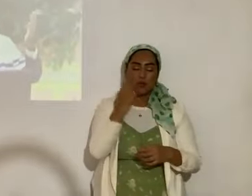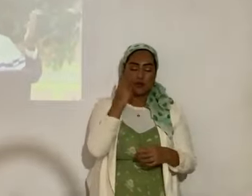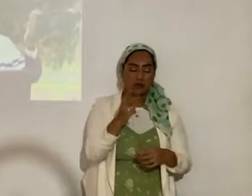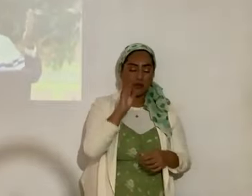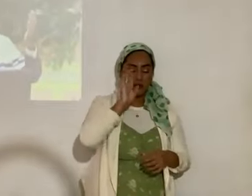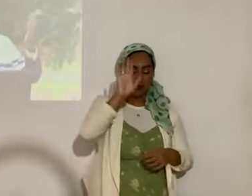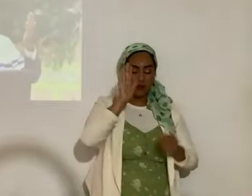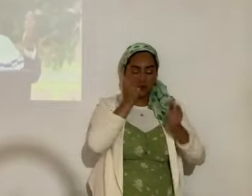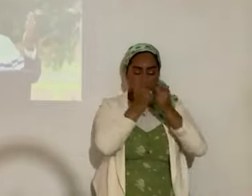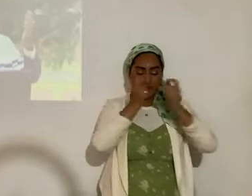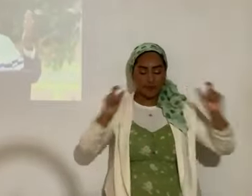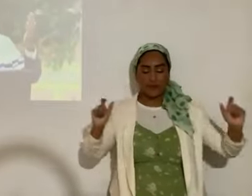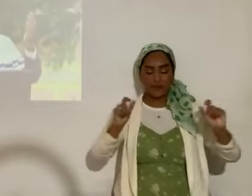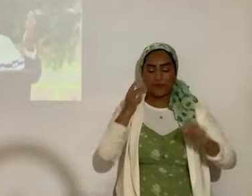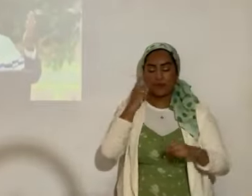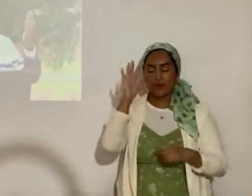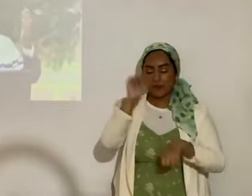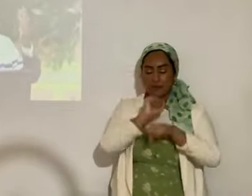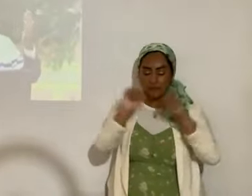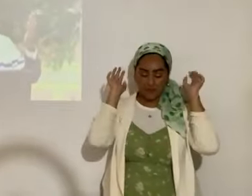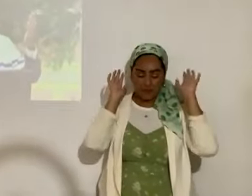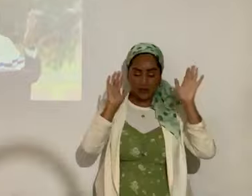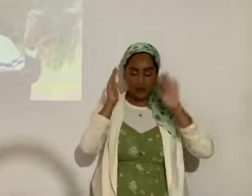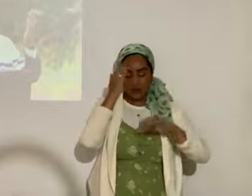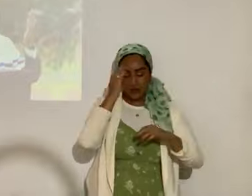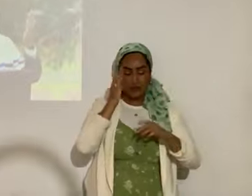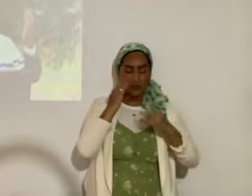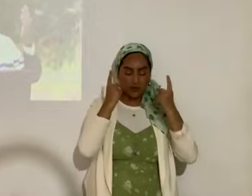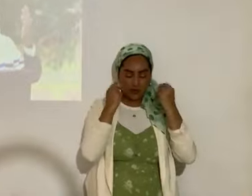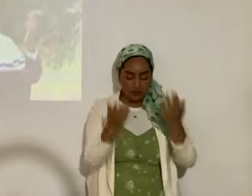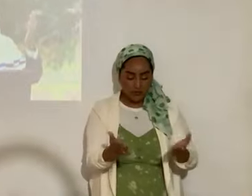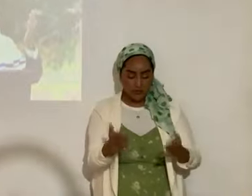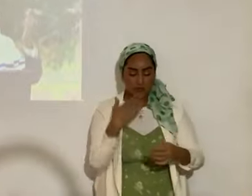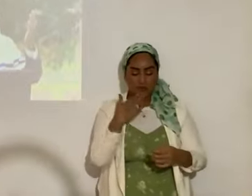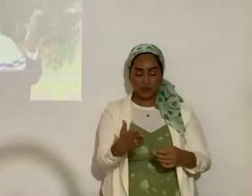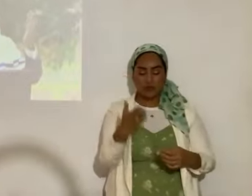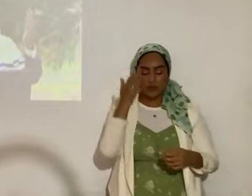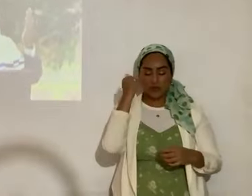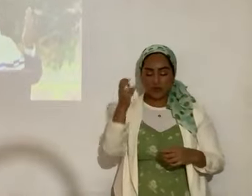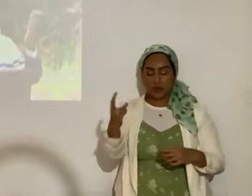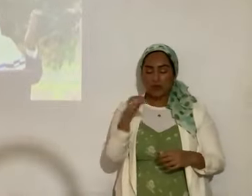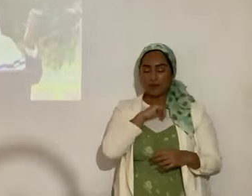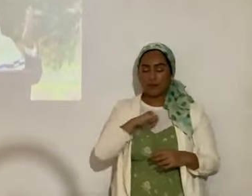tus grandezas veremos padre Tus Maravillas y sabemos que tú harás la obra toda